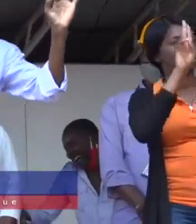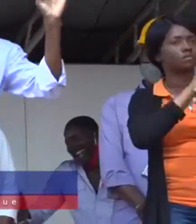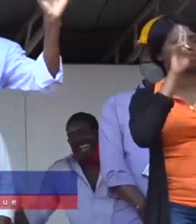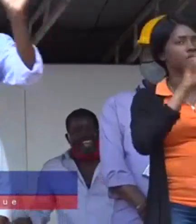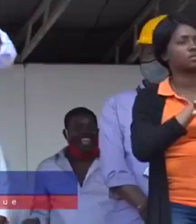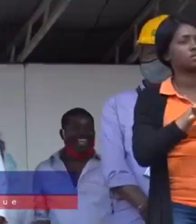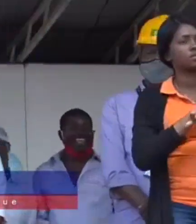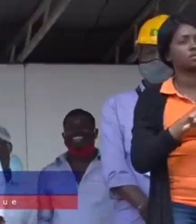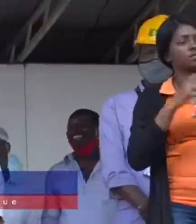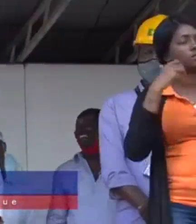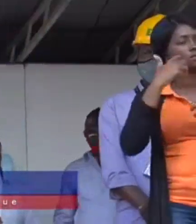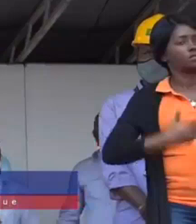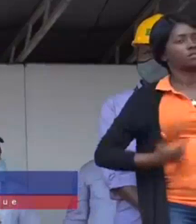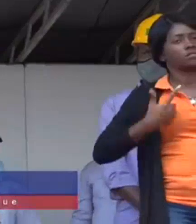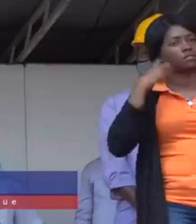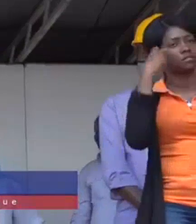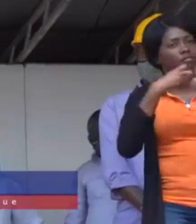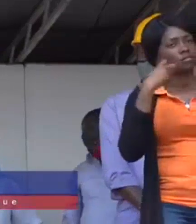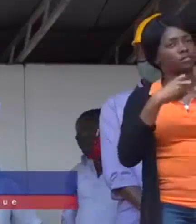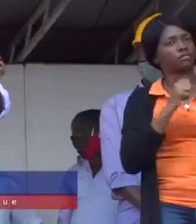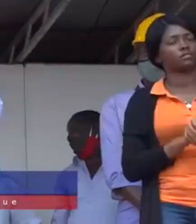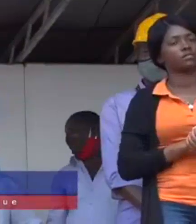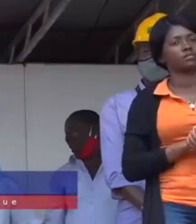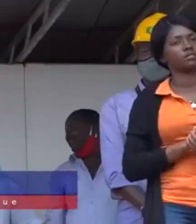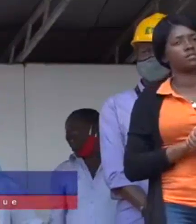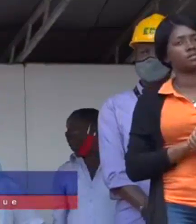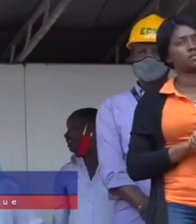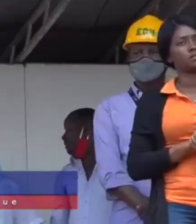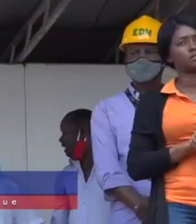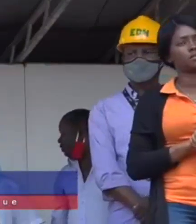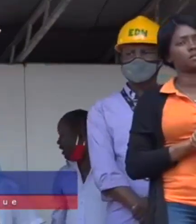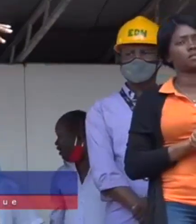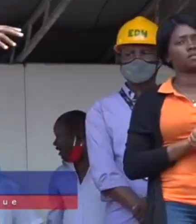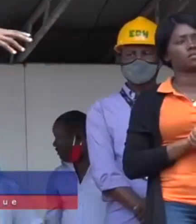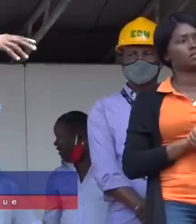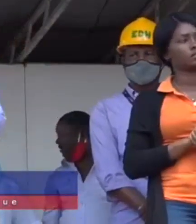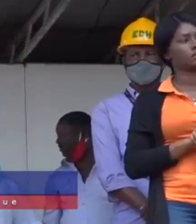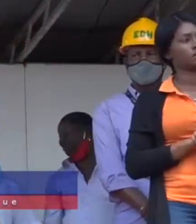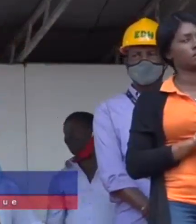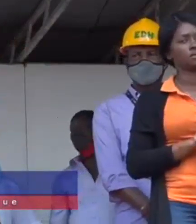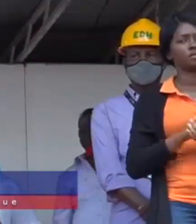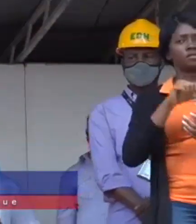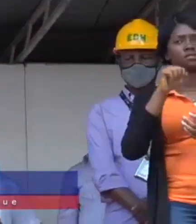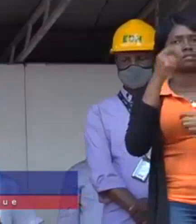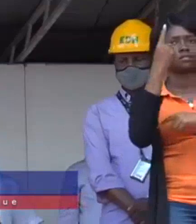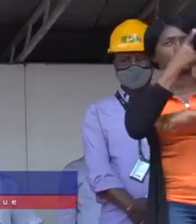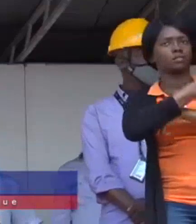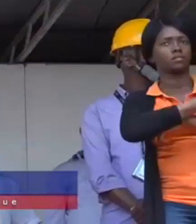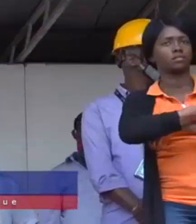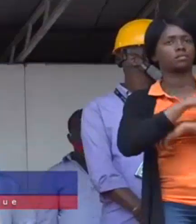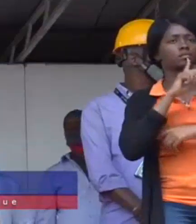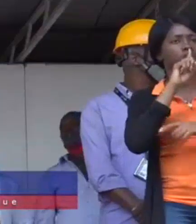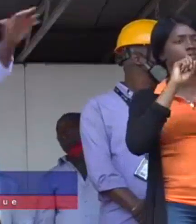habitudes ont la vie dure. Ça veut dire, cette histoire, nous songer, l'autre jour, les m'a